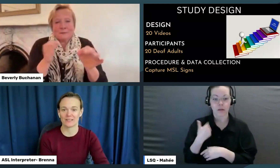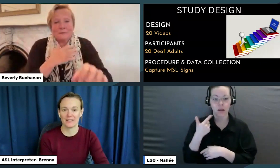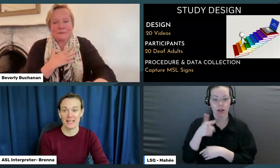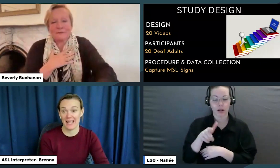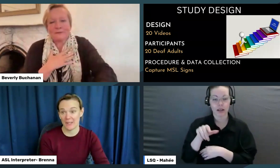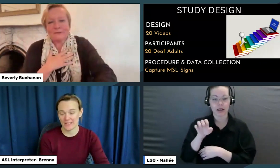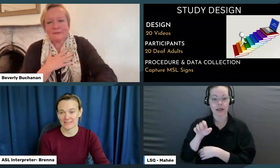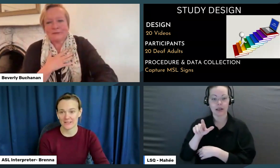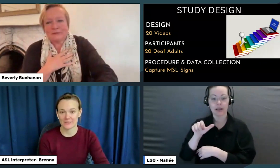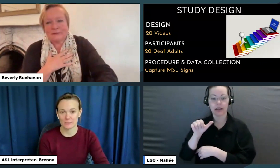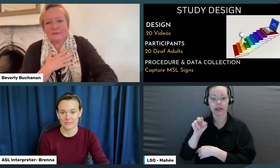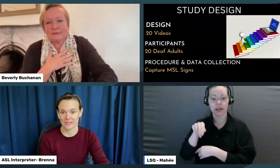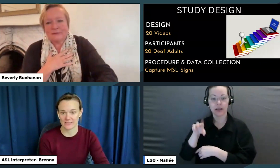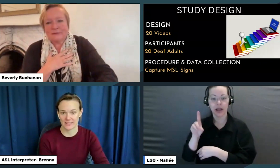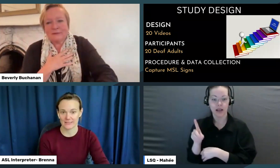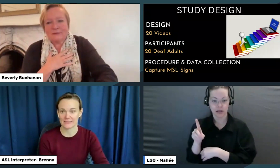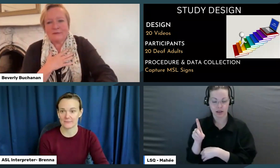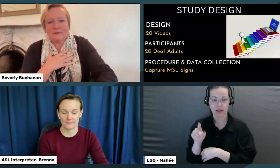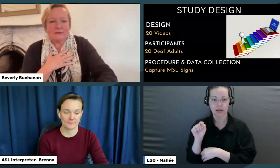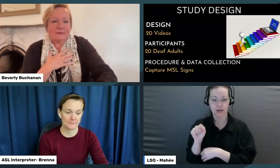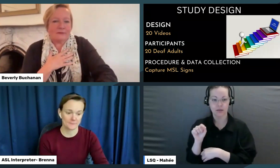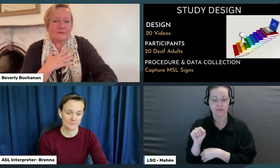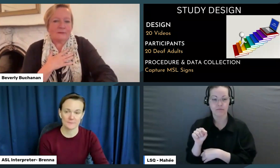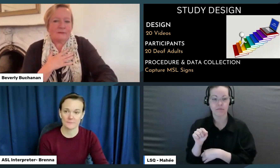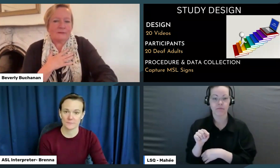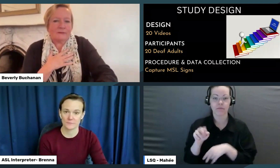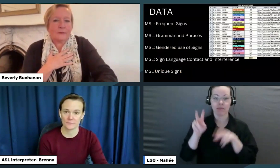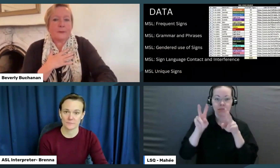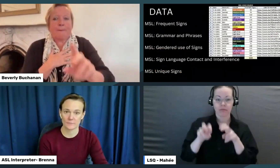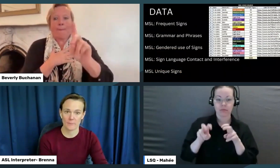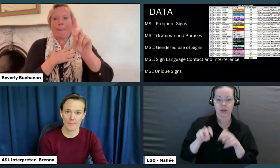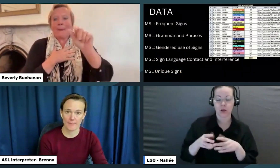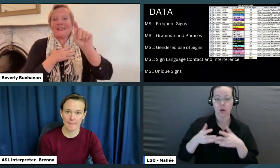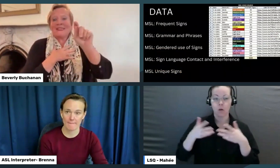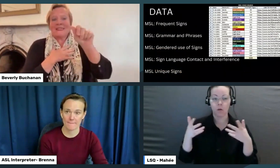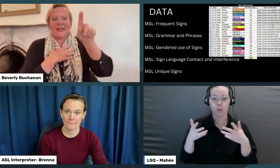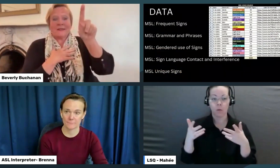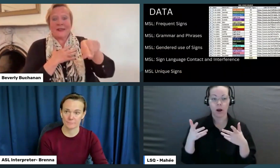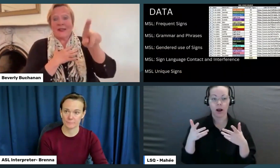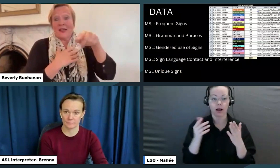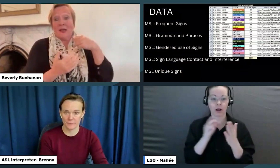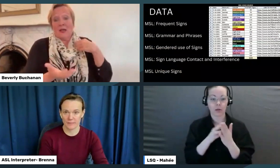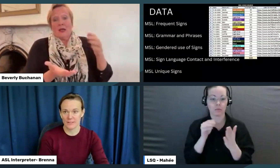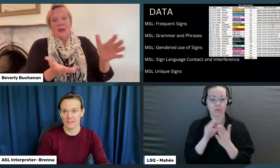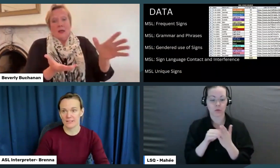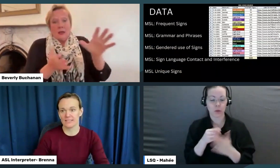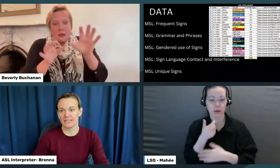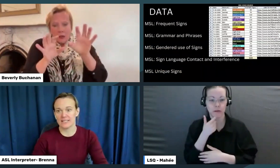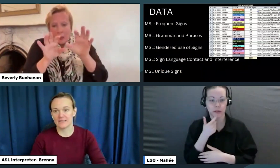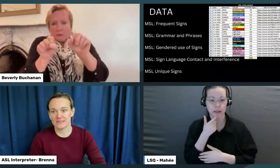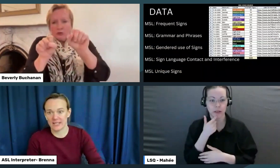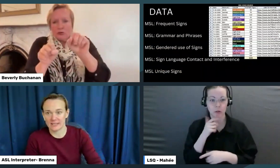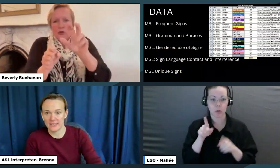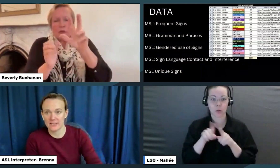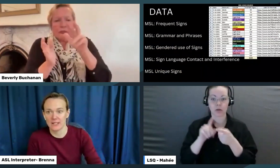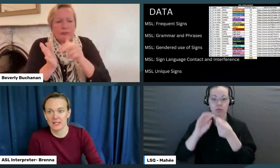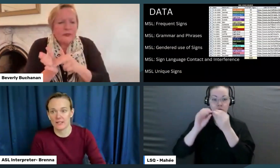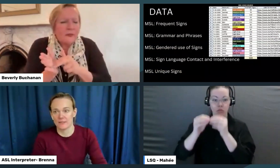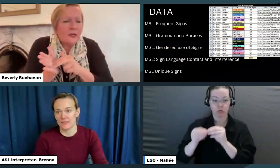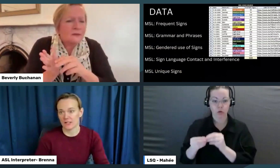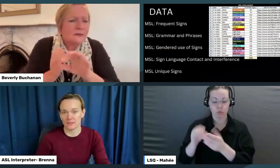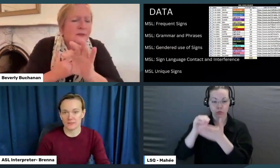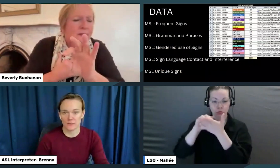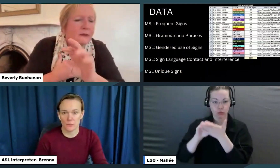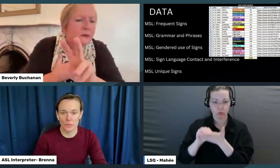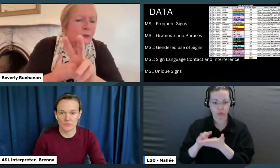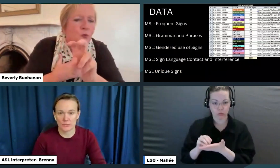tous les signes qui sont spécifiques au MSL. Parmi les données,